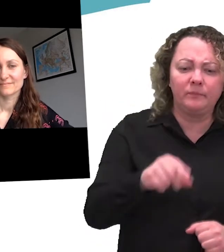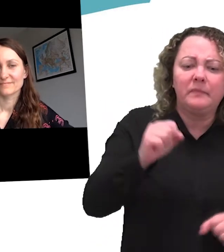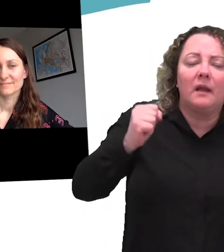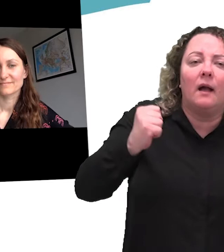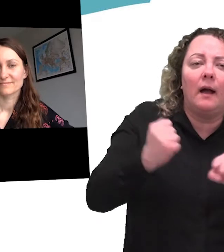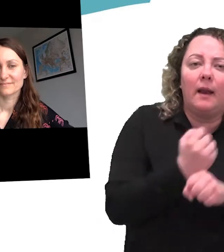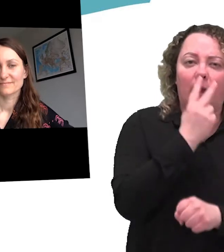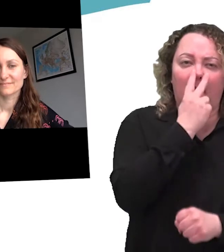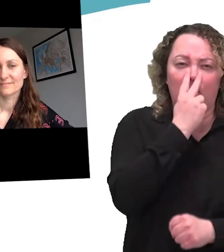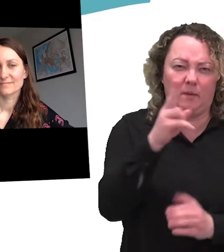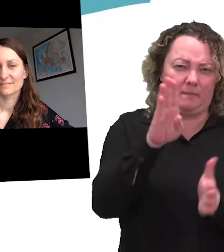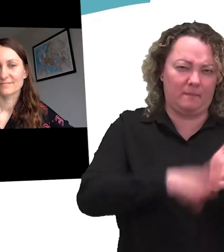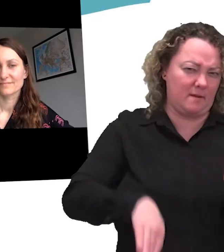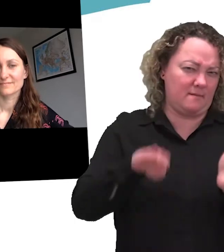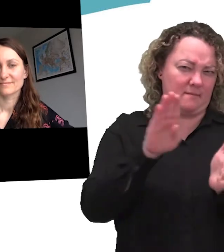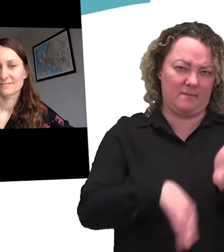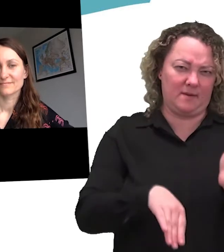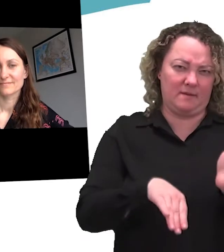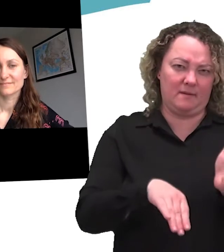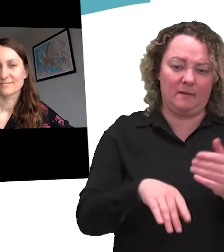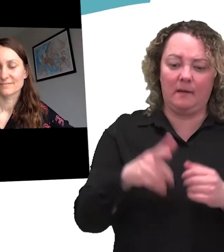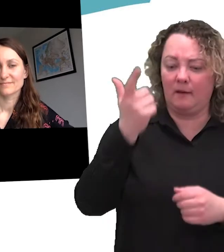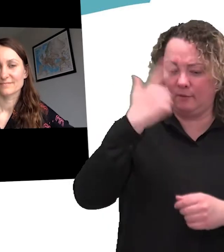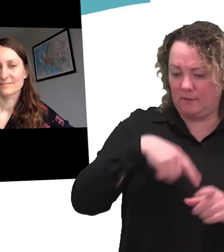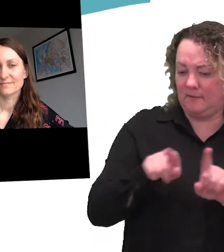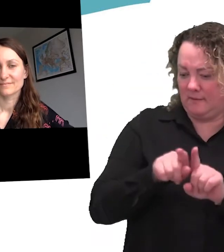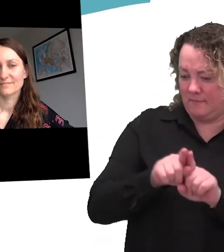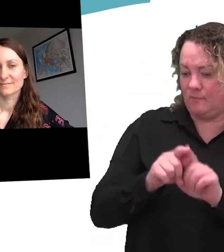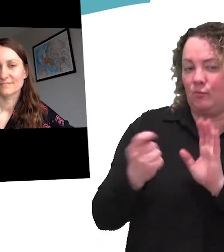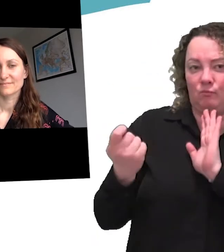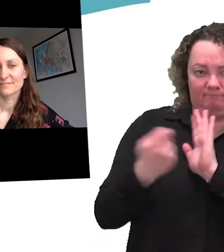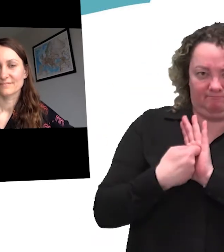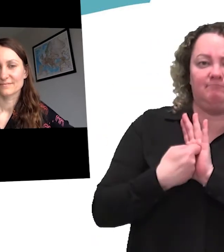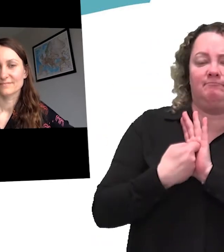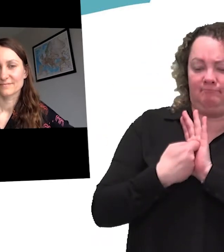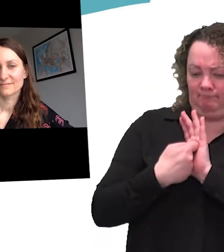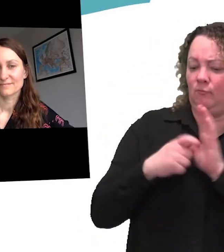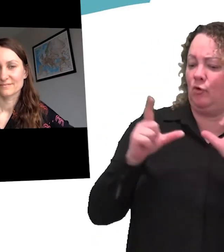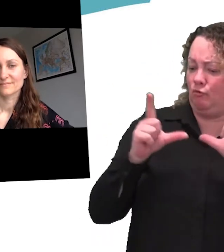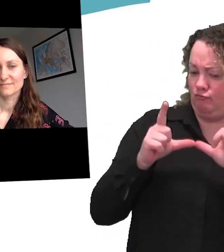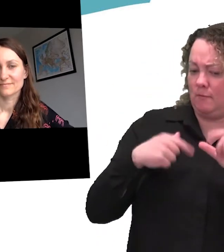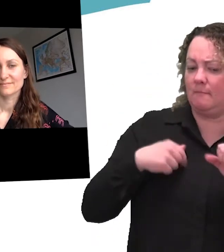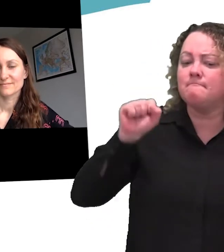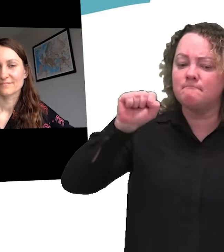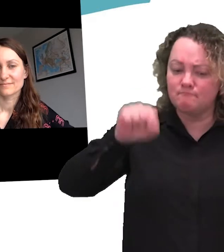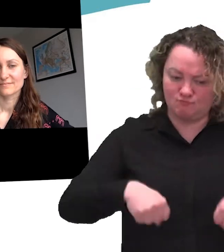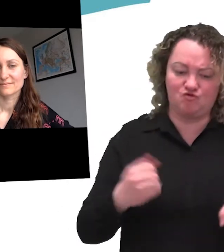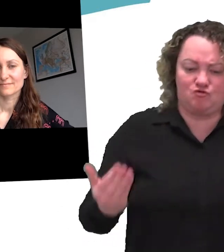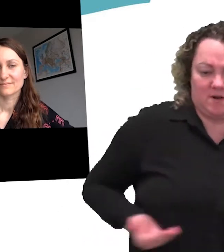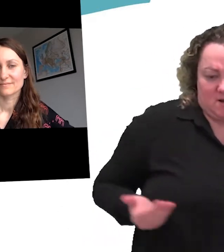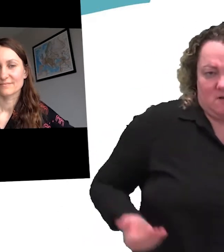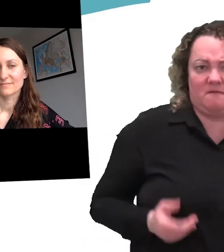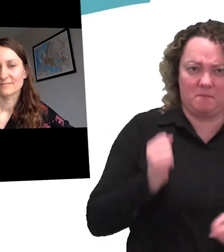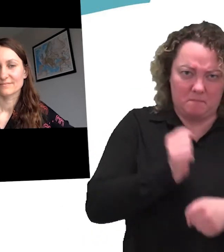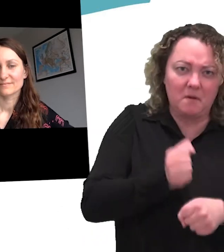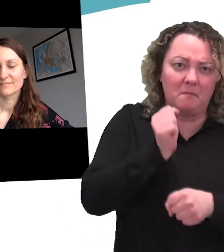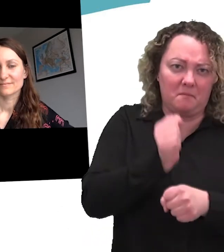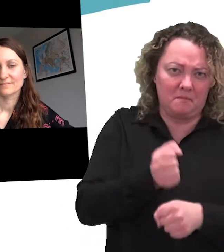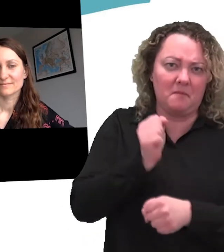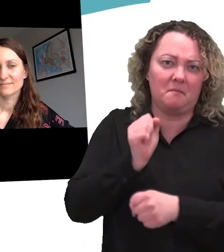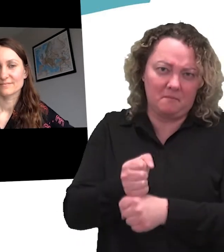viską ir savo užsiduoti tokią užduotį, kuri jums atrodytų įgyvendinama. Pavyzdžiui, jeigu vaikas